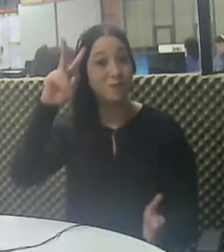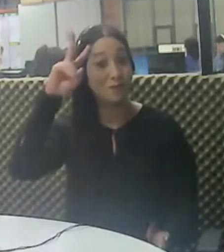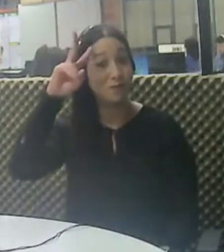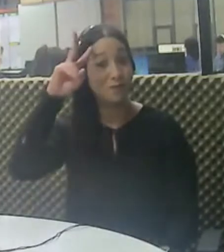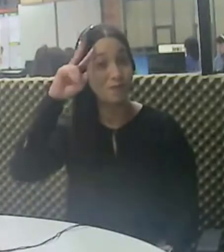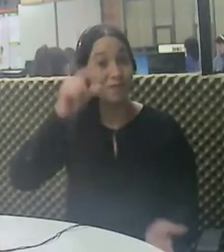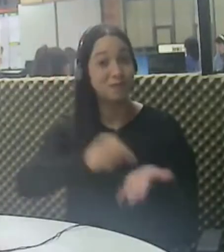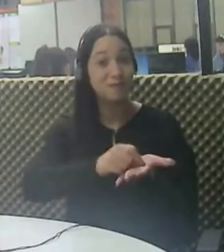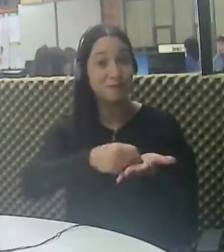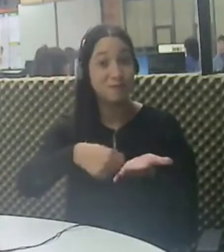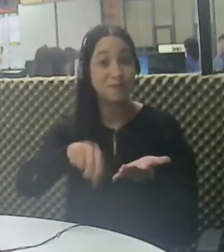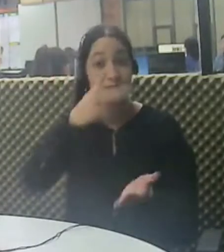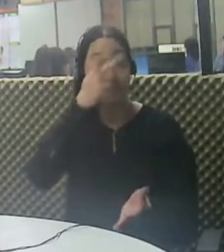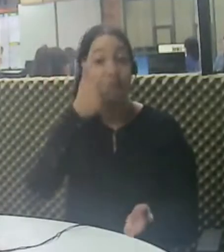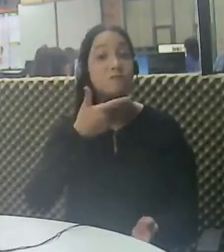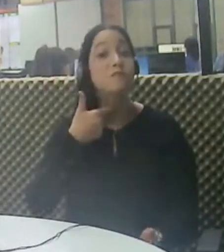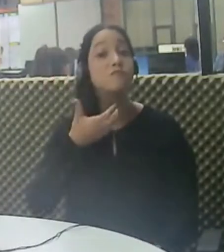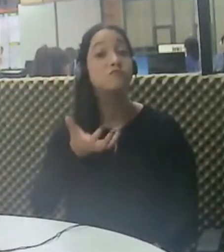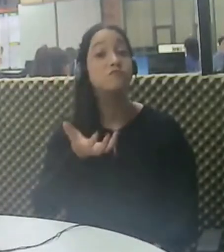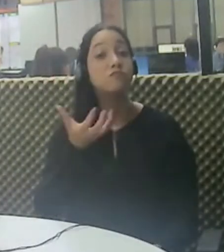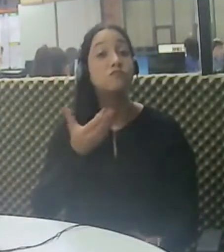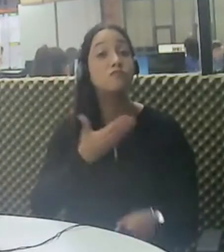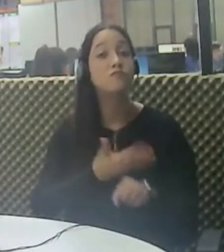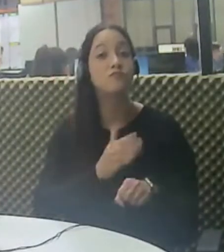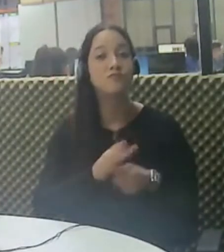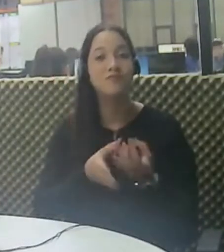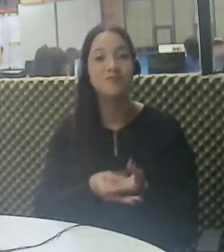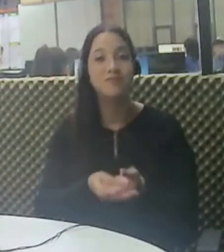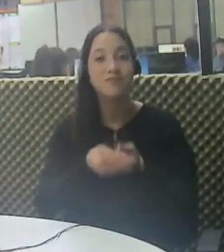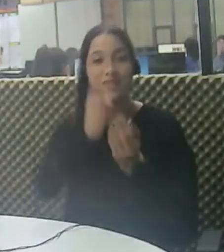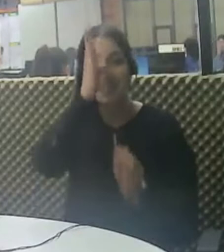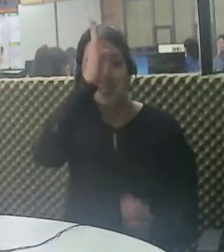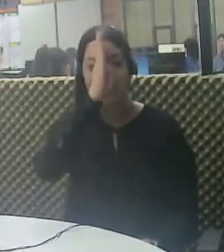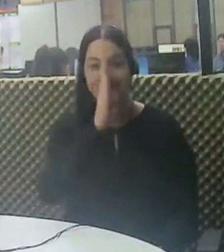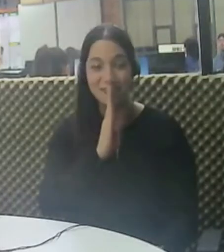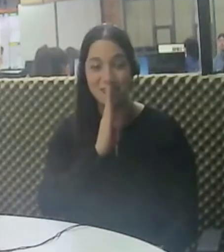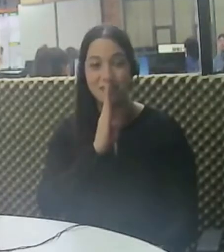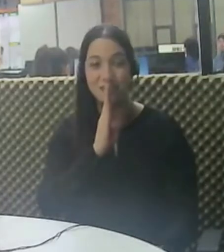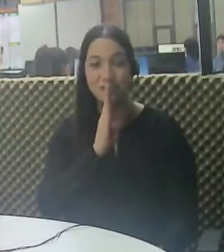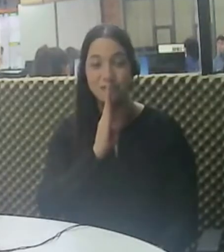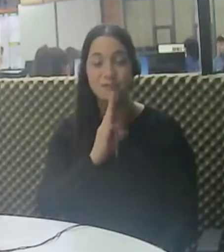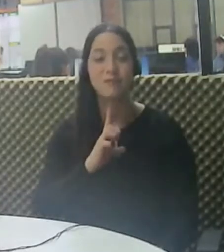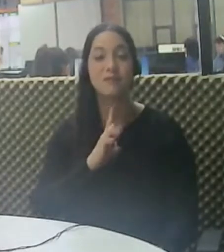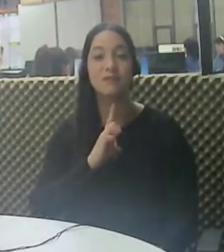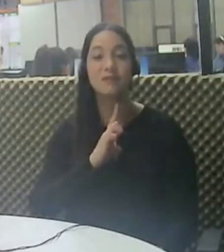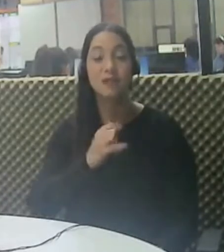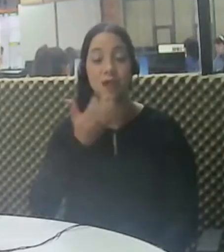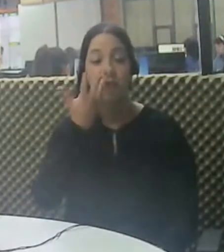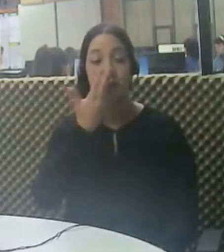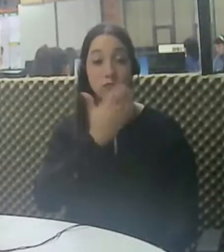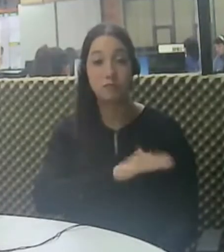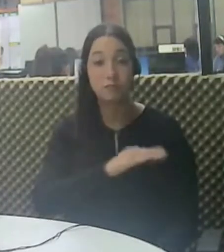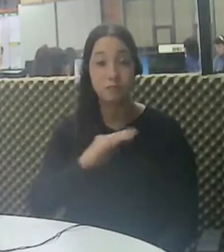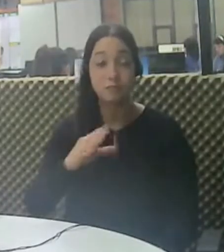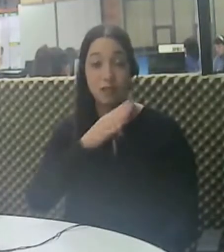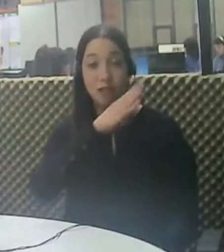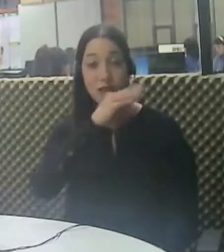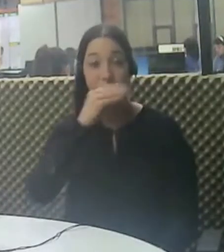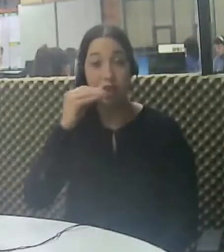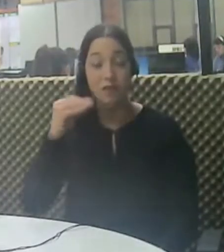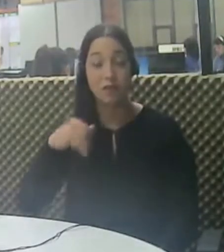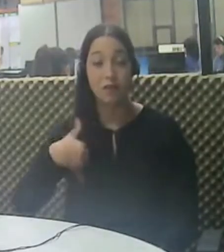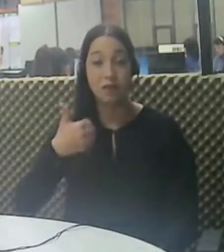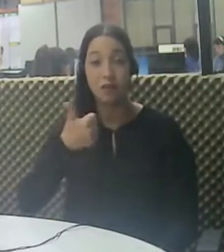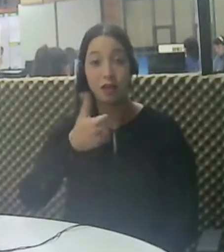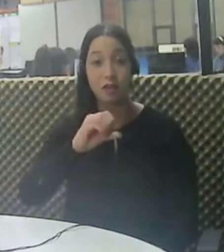as matrículas para quem deseja treinar vôlei de praia gratuitamente. A oferta da Futel é para crianças e adolescentes de 10